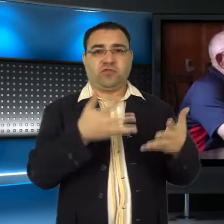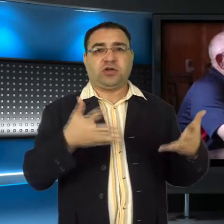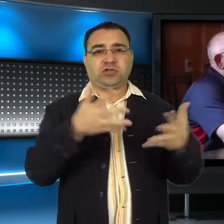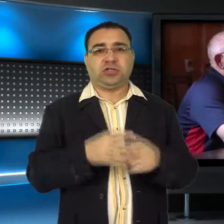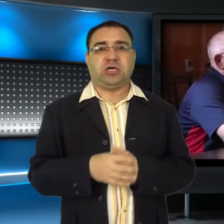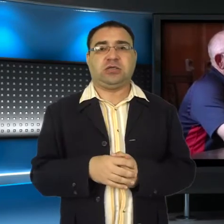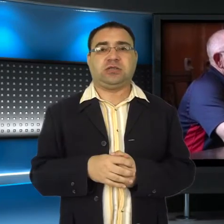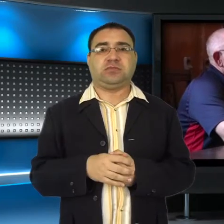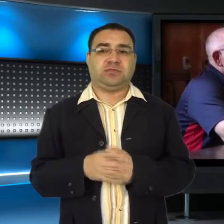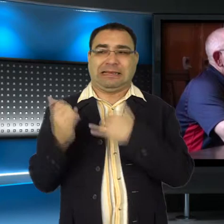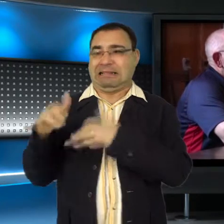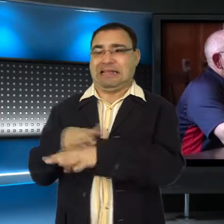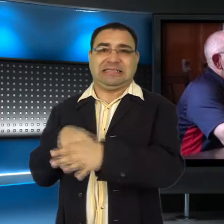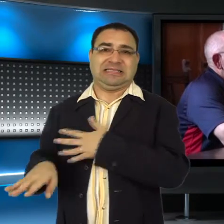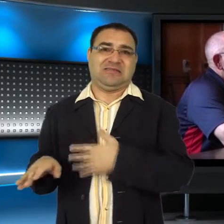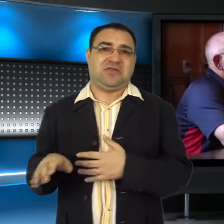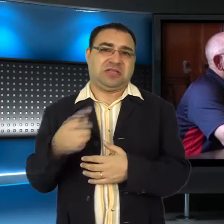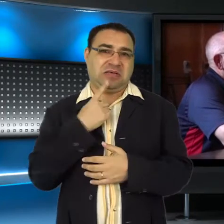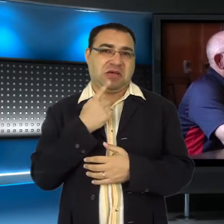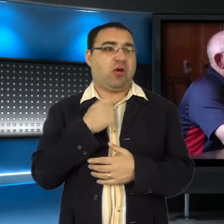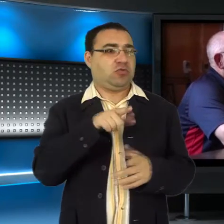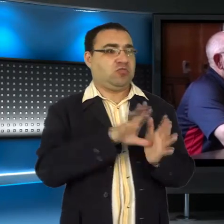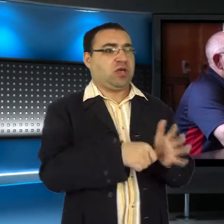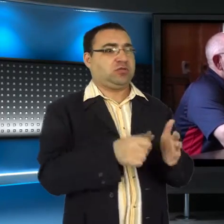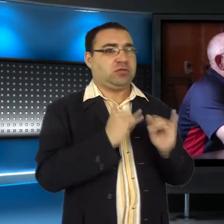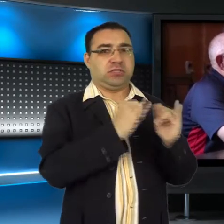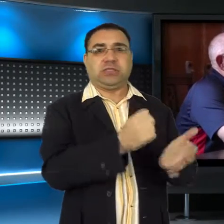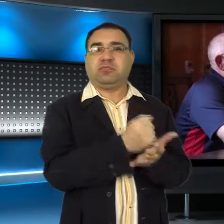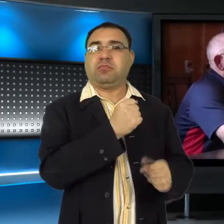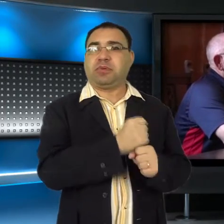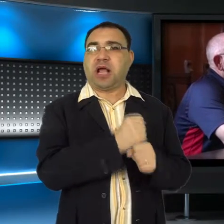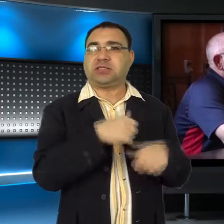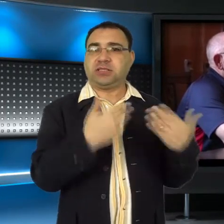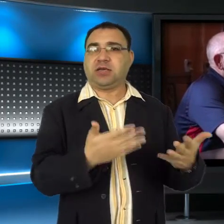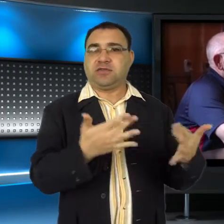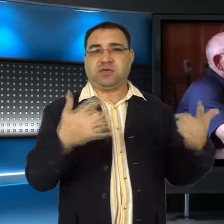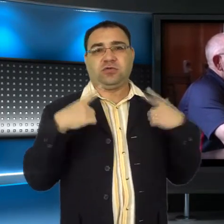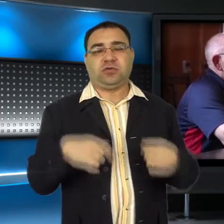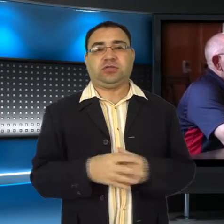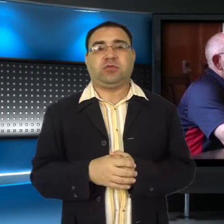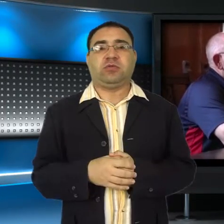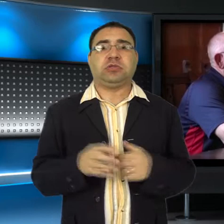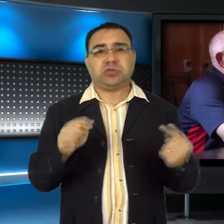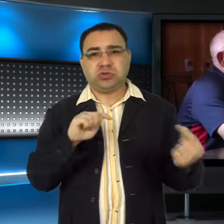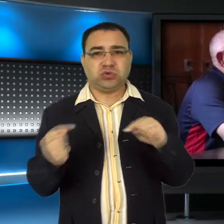różnych innych zawodów, które mogą mieć miejsce w mieście. Ja uważam, że dyskusja